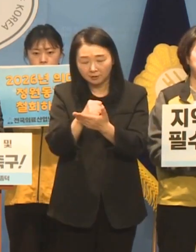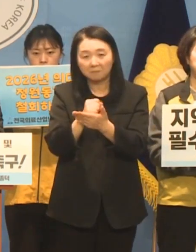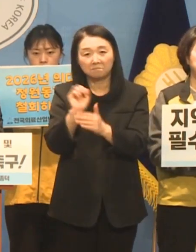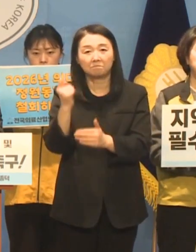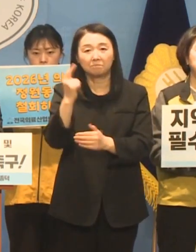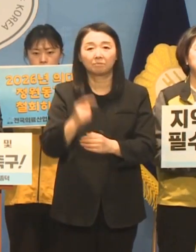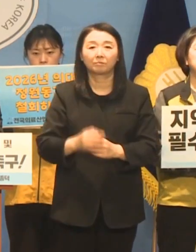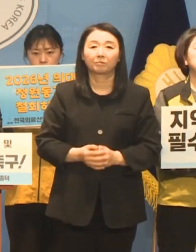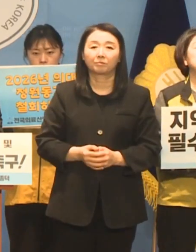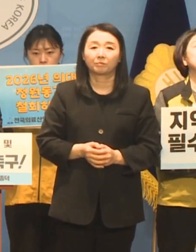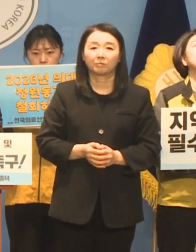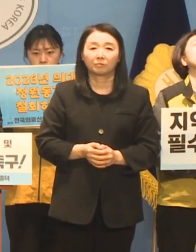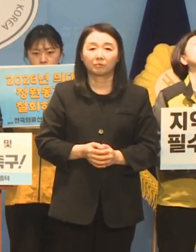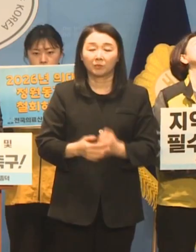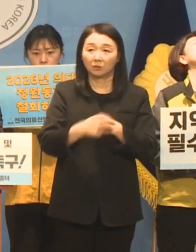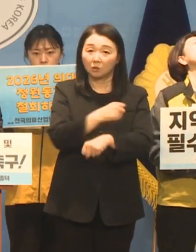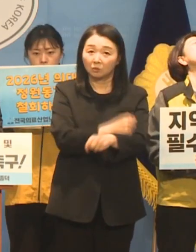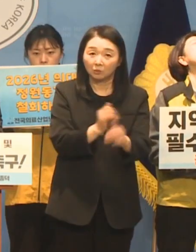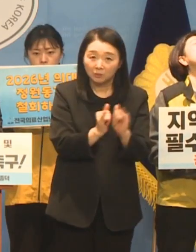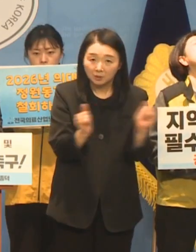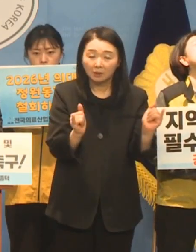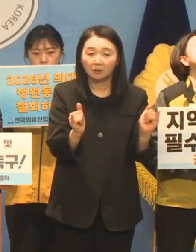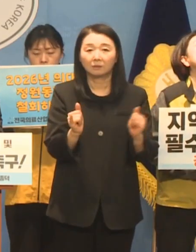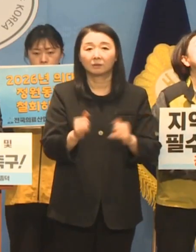되었습니다. 의료